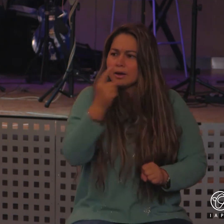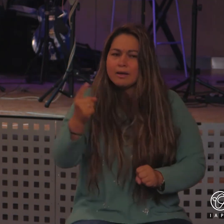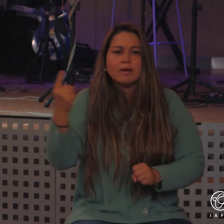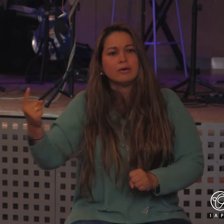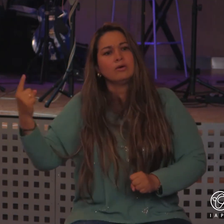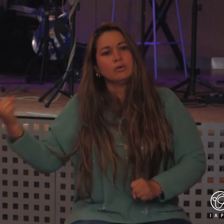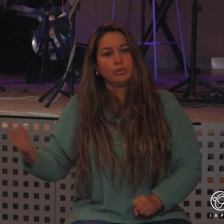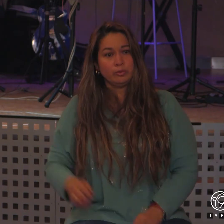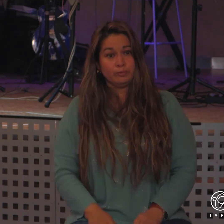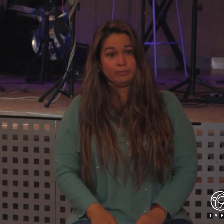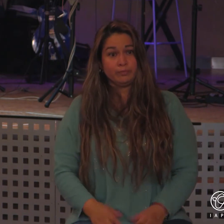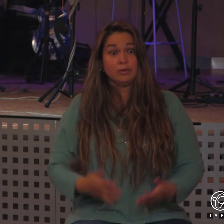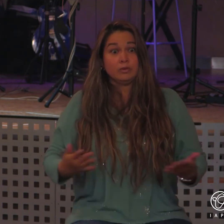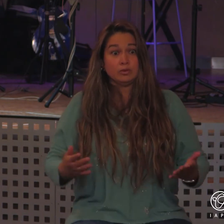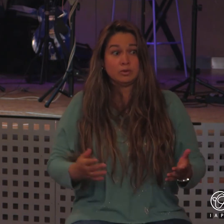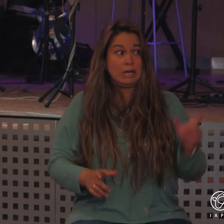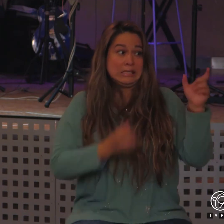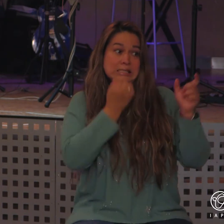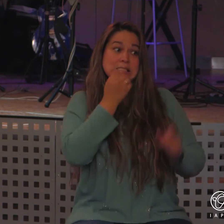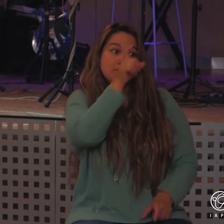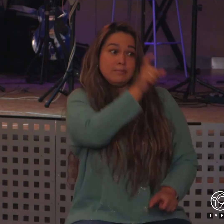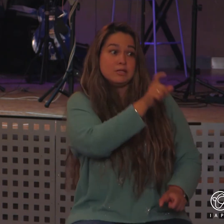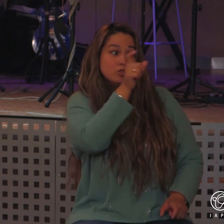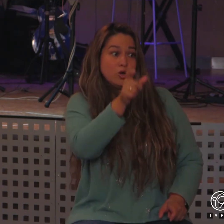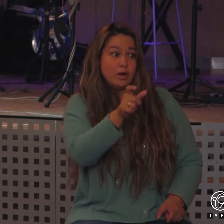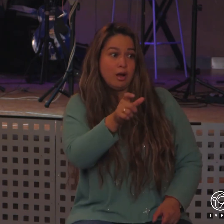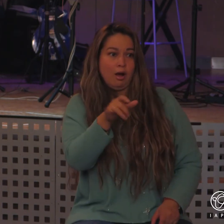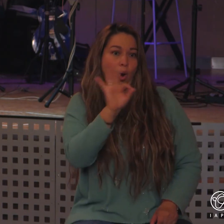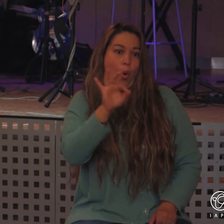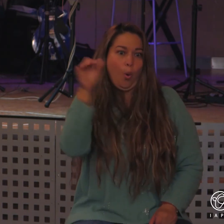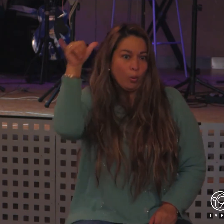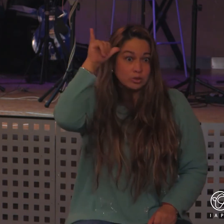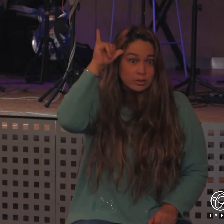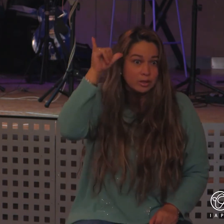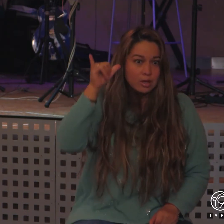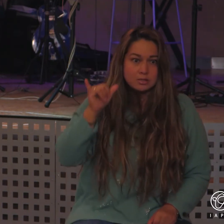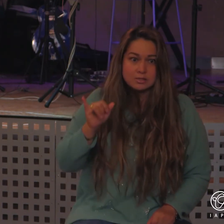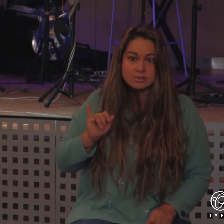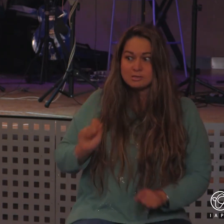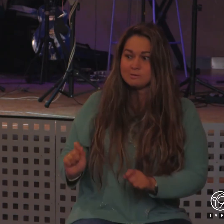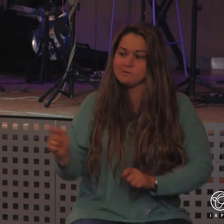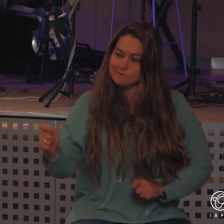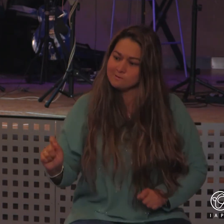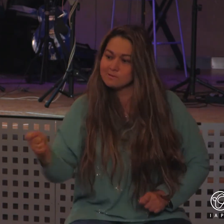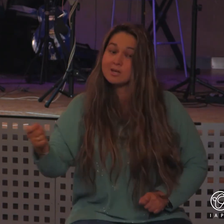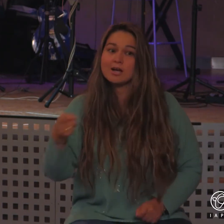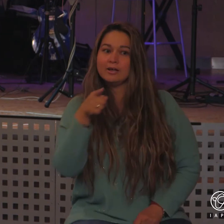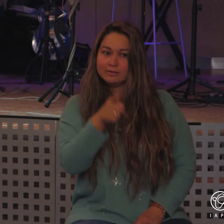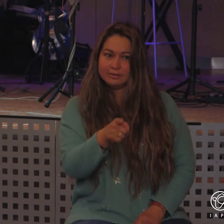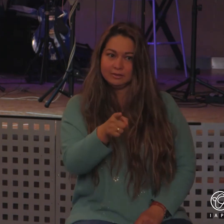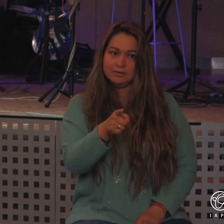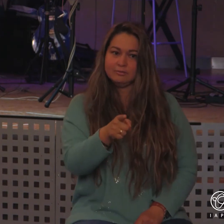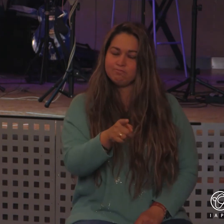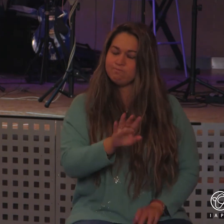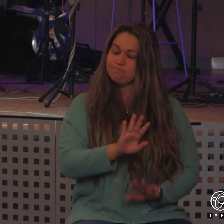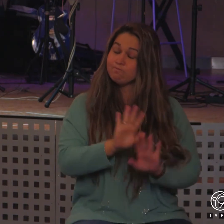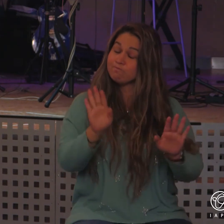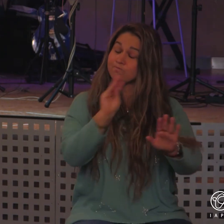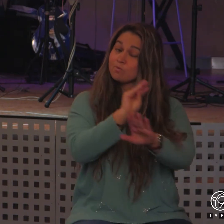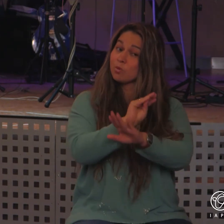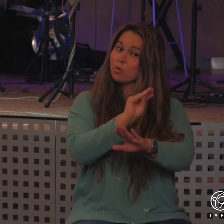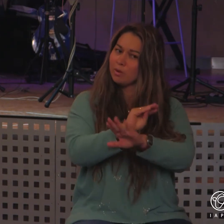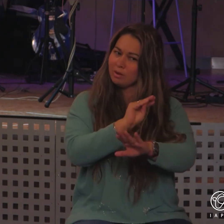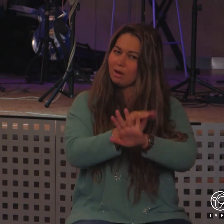Que nadie se meta contigo, ni siquiera Satanás, que nadie se meta contigo